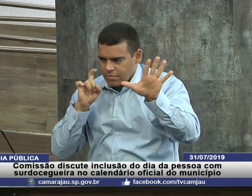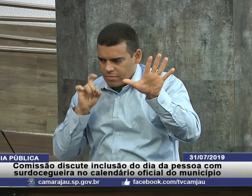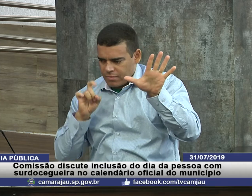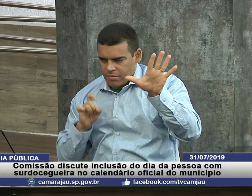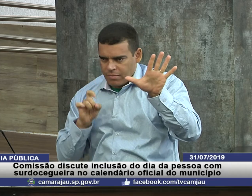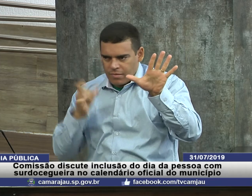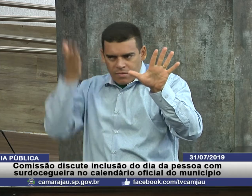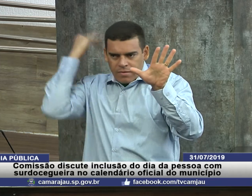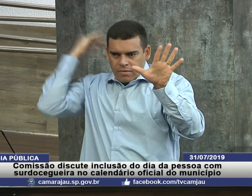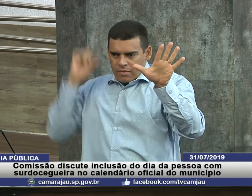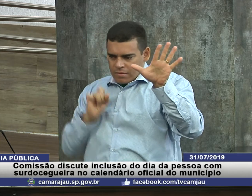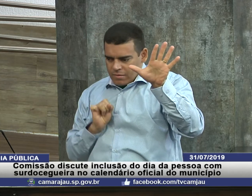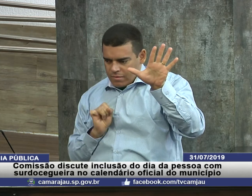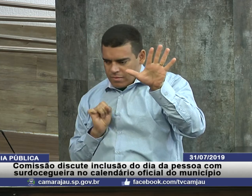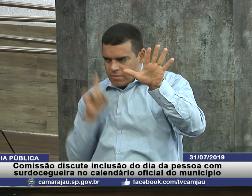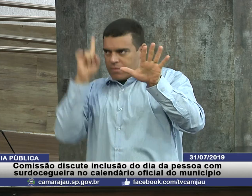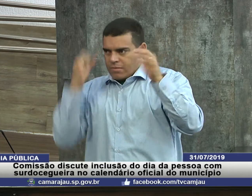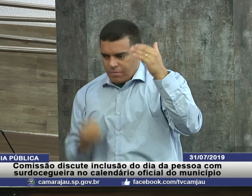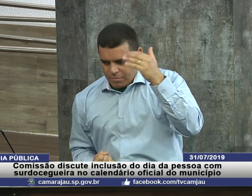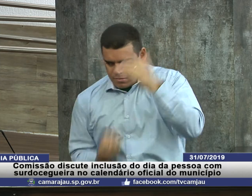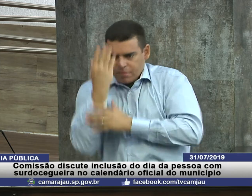passei. Então, não sejam...